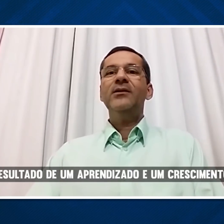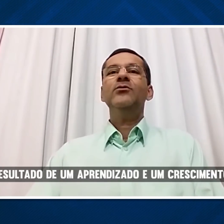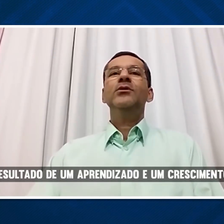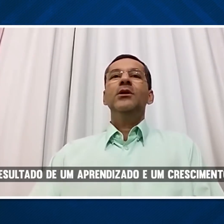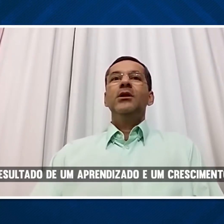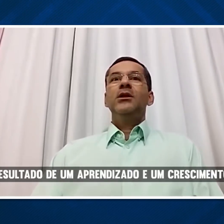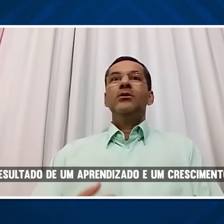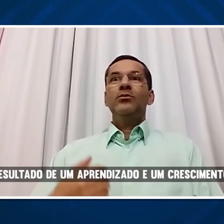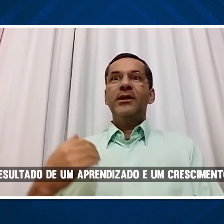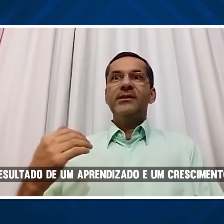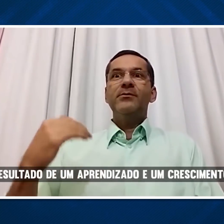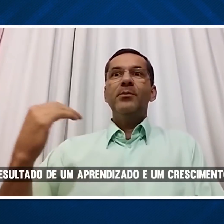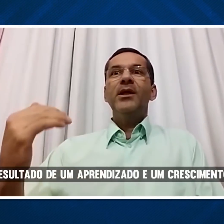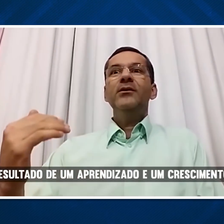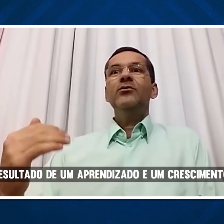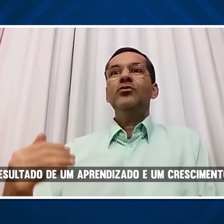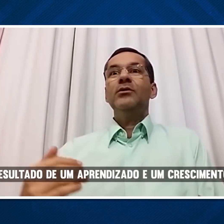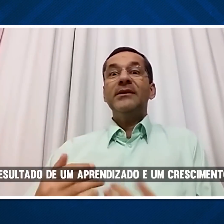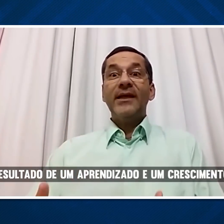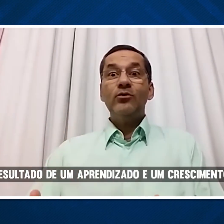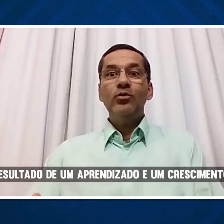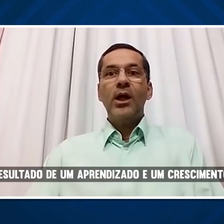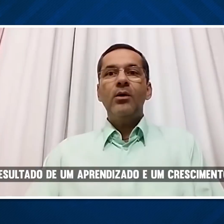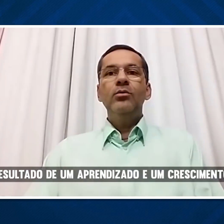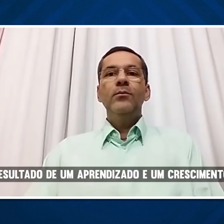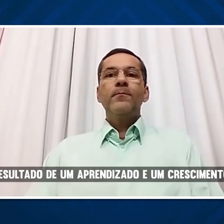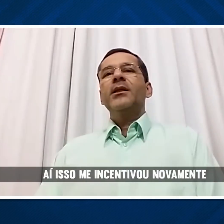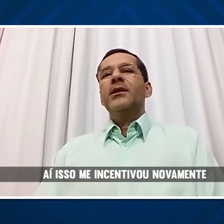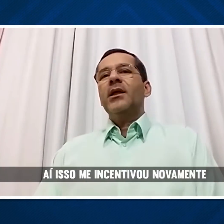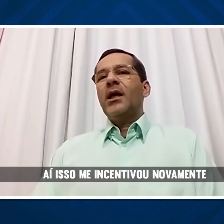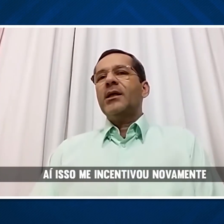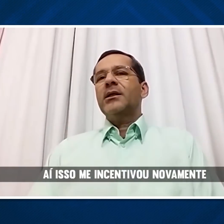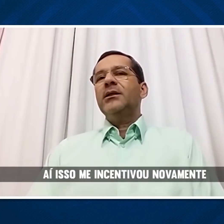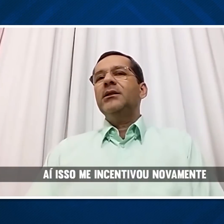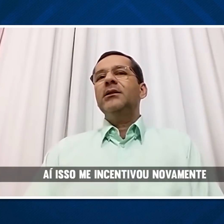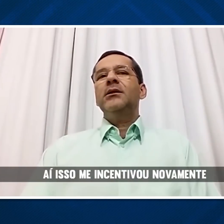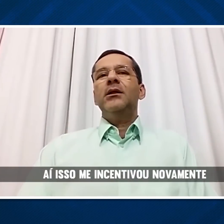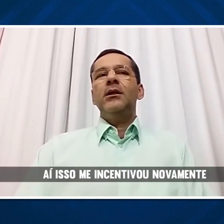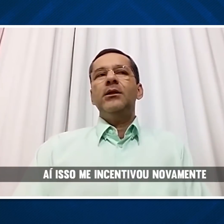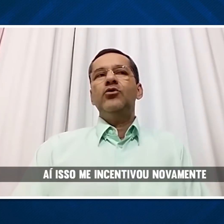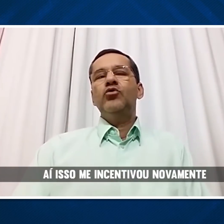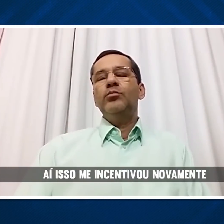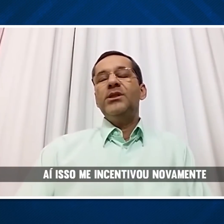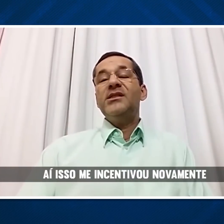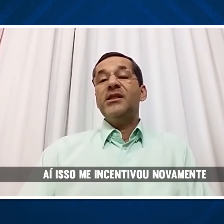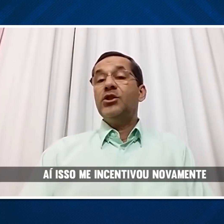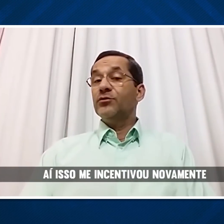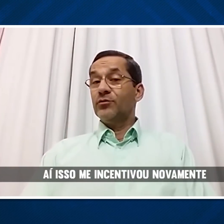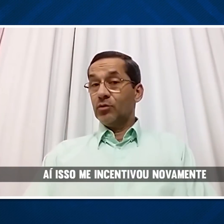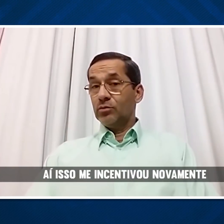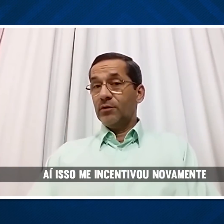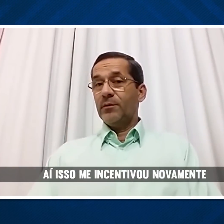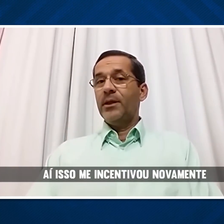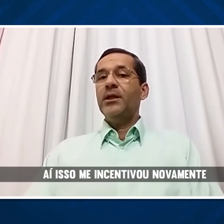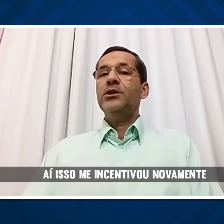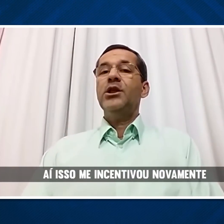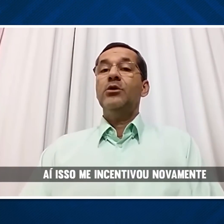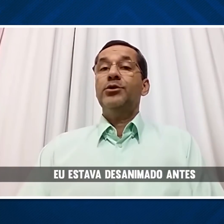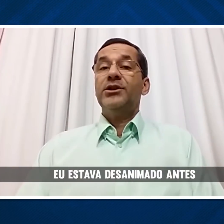aprendizado e um crescimento natural. Aí isso me incentivou novamente. Eu